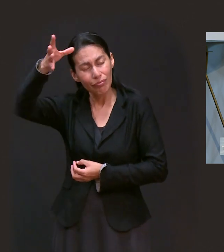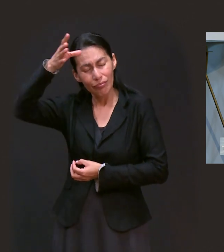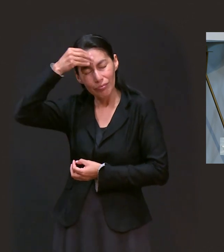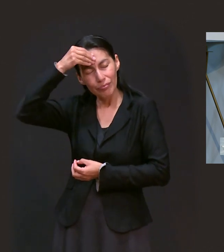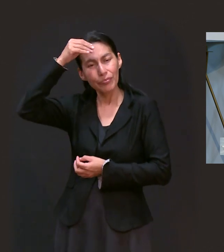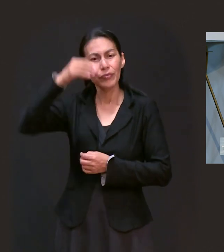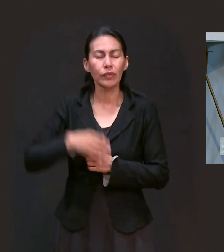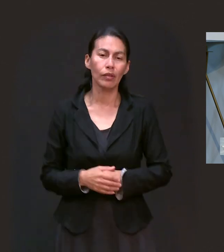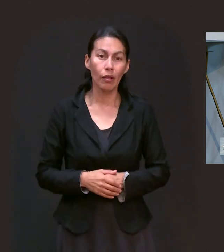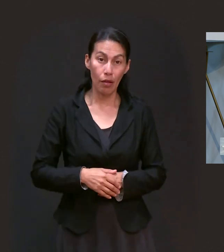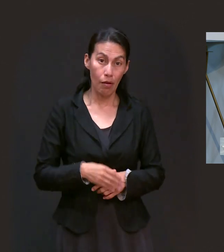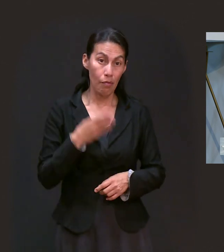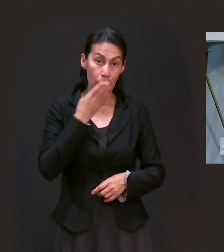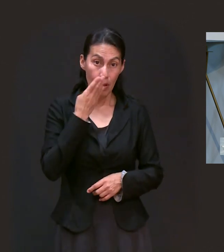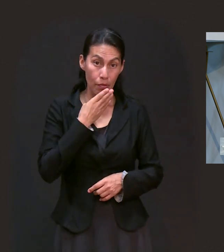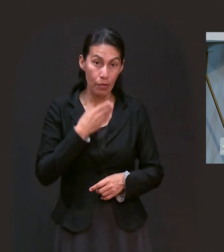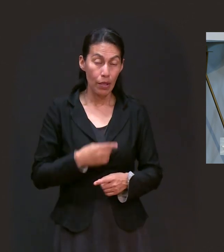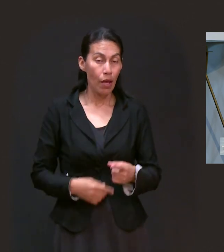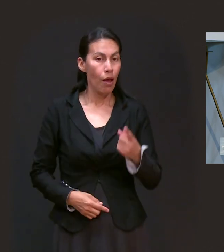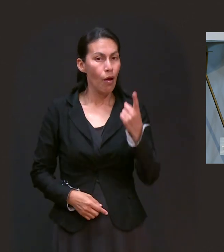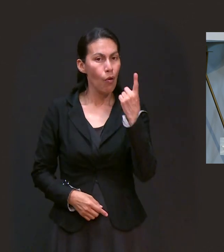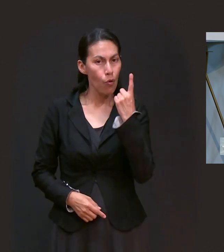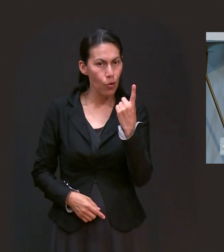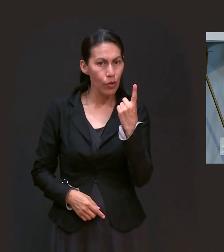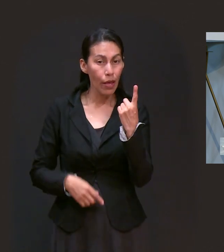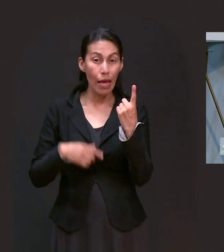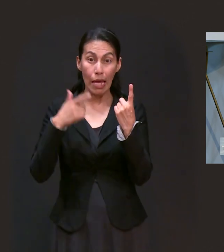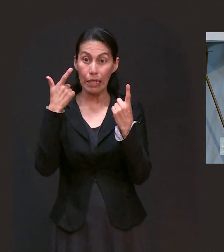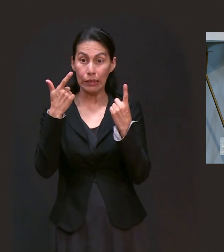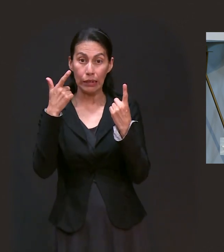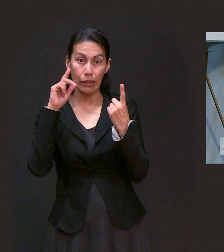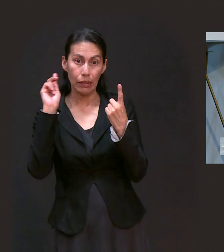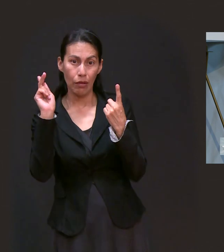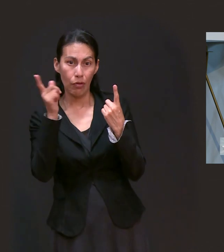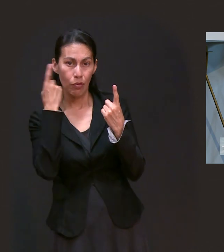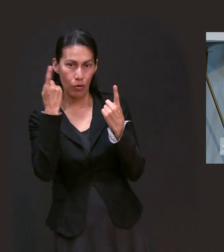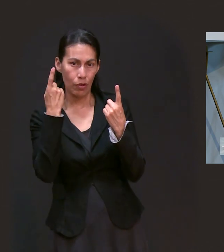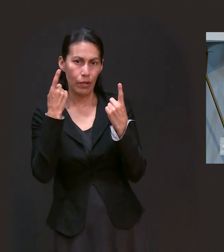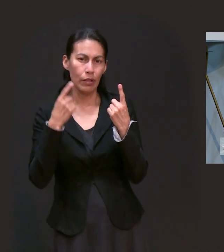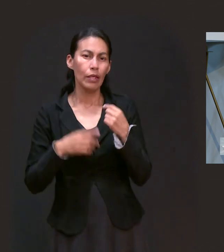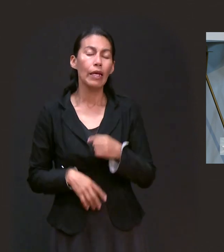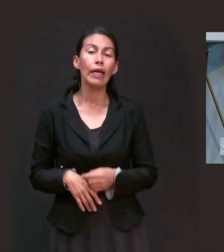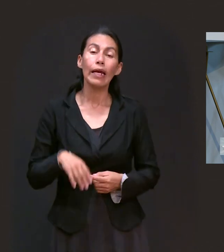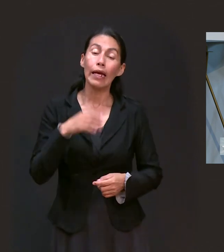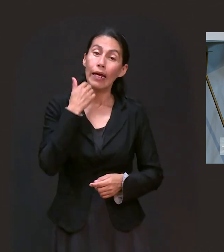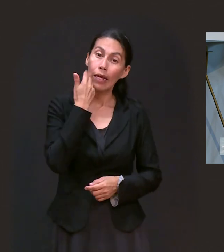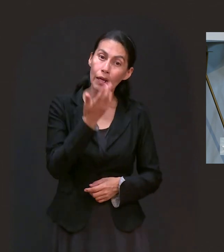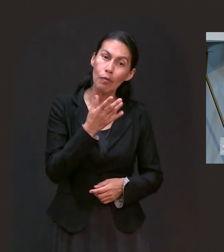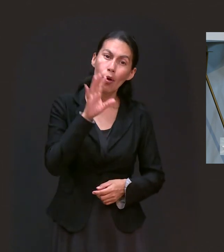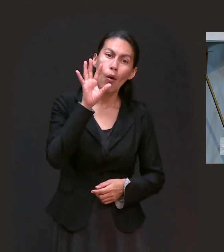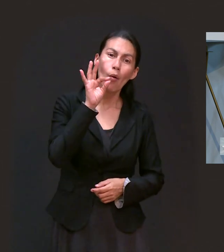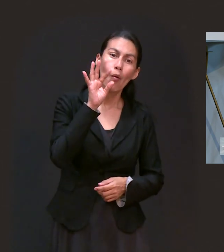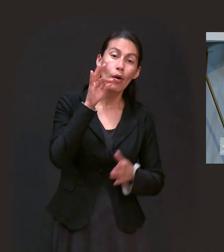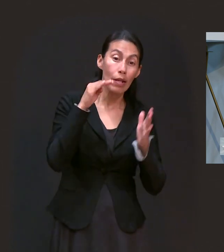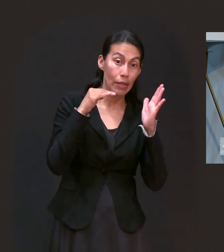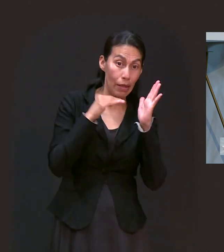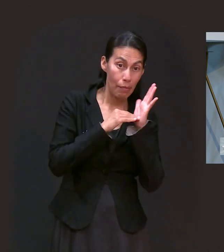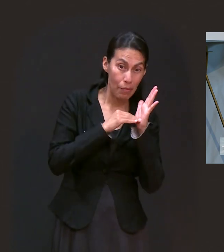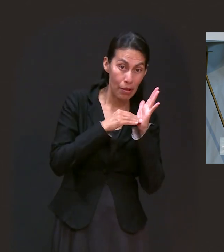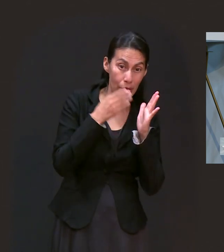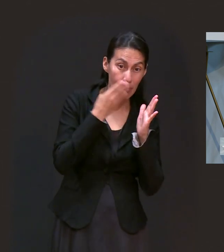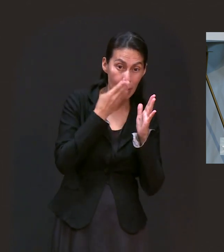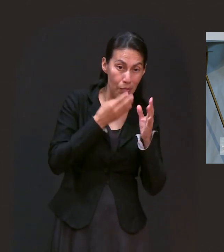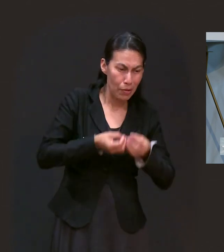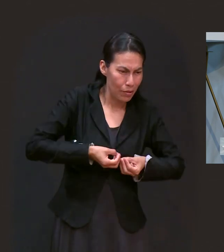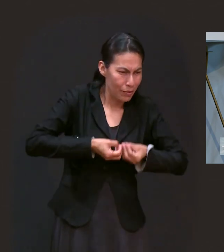donativos donde una biblia cuesta siete dólares y se está proponiendo compartir